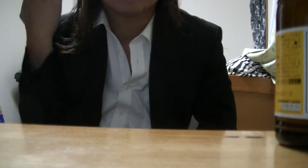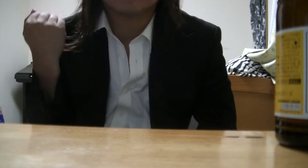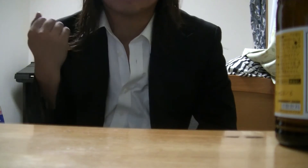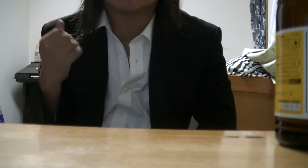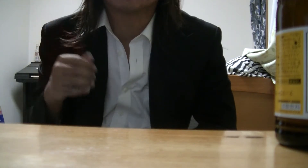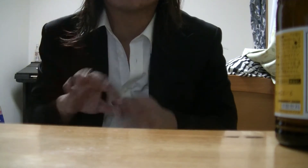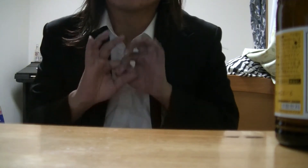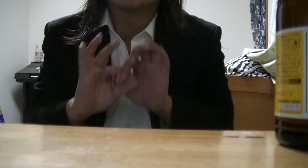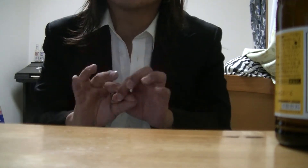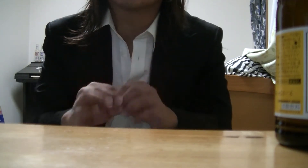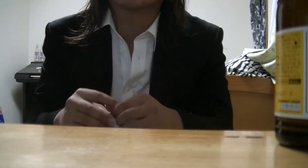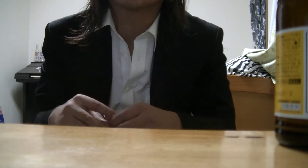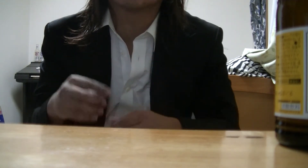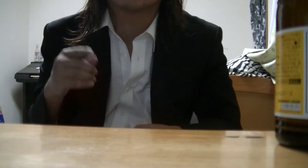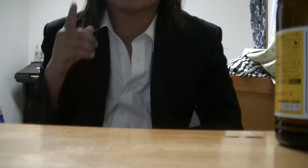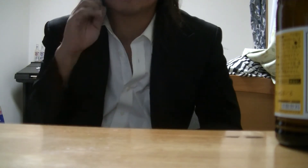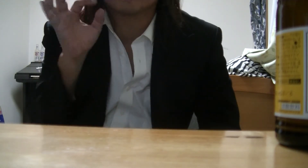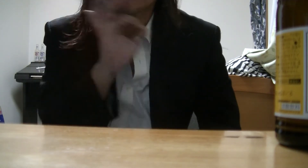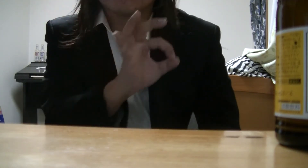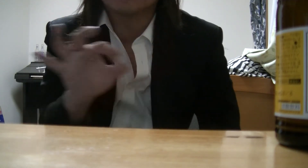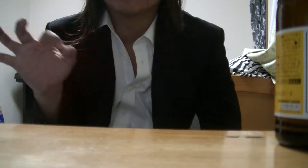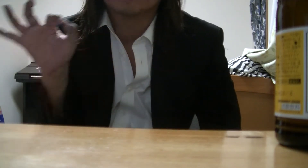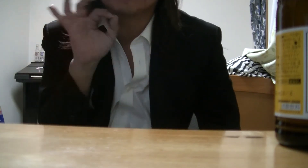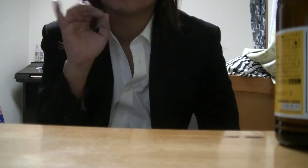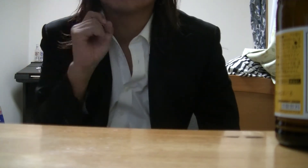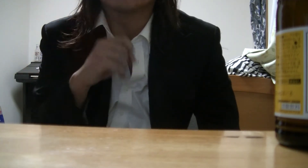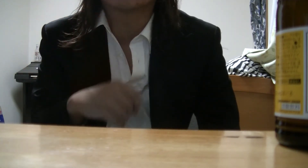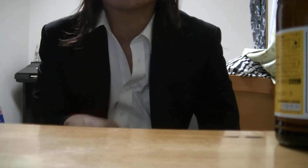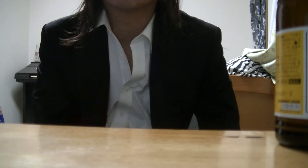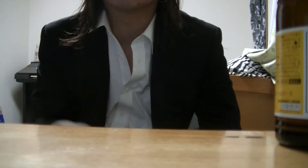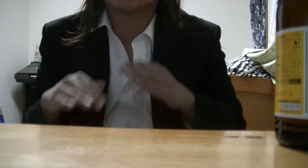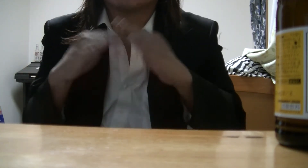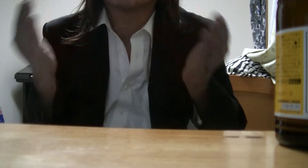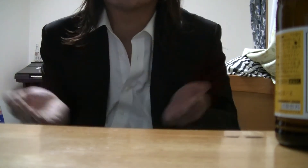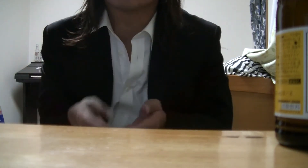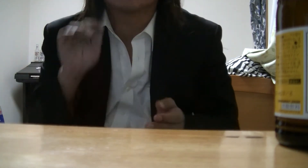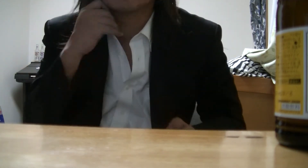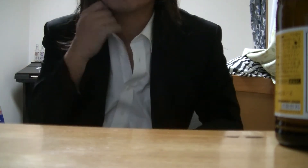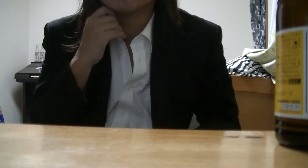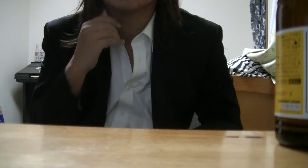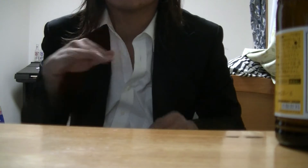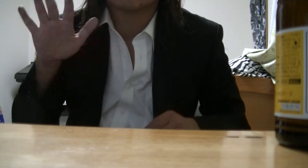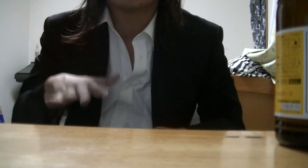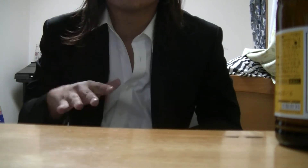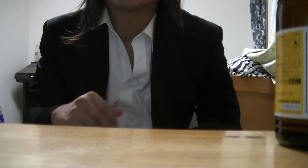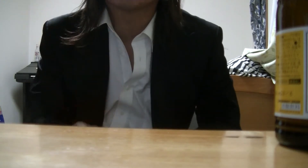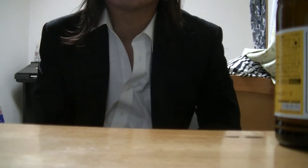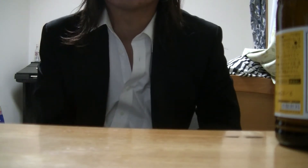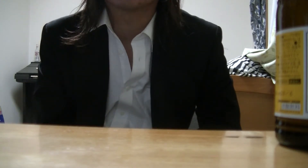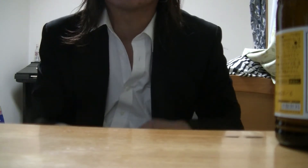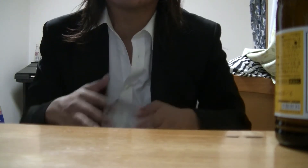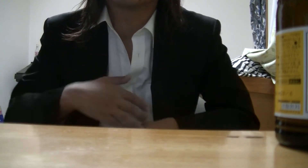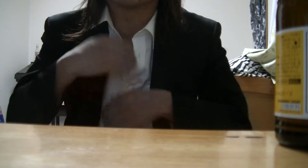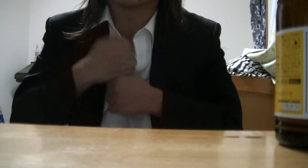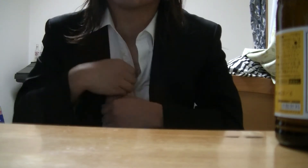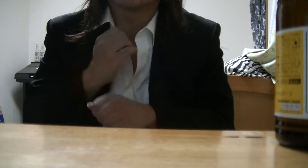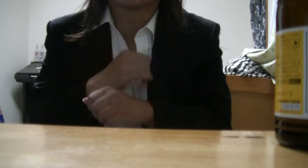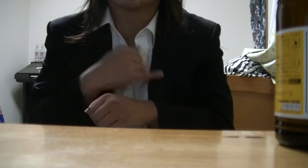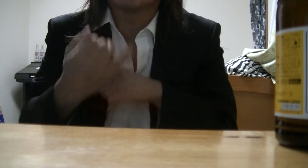にして調べてるんです、アフィリエーターたちは。だから全ての人じゃないですよ、そういう人がいるってことね。そしてまとめサイトの人たちは、よこれ